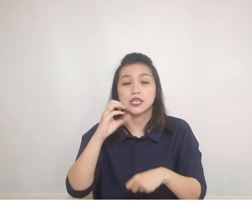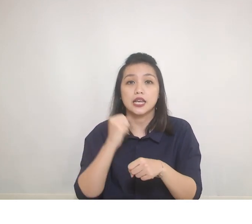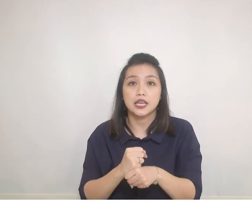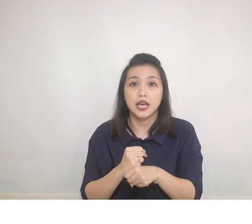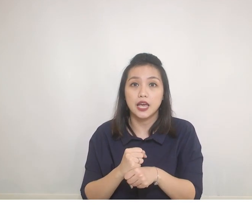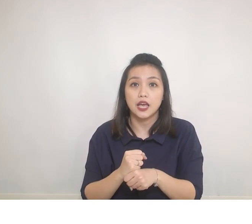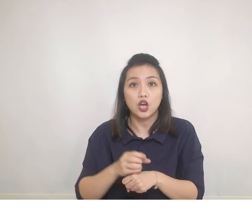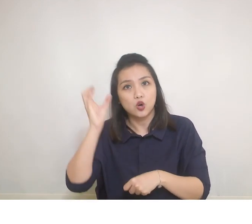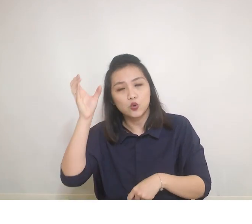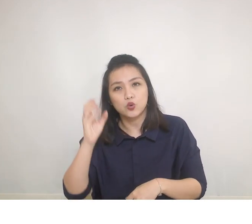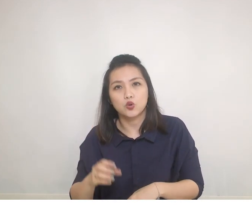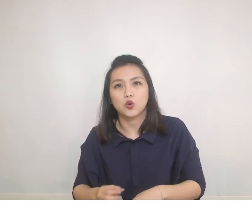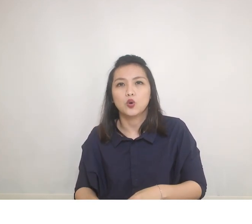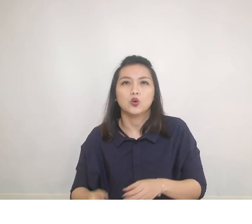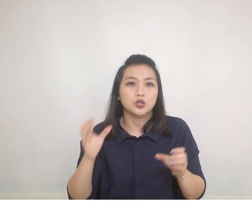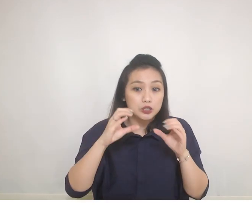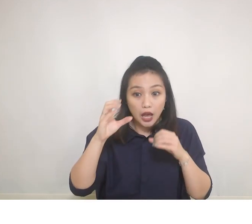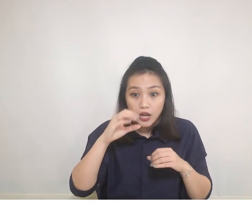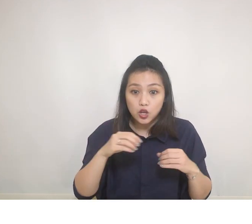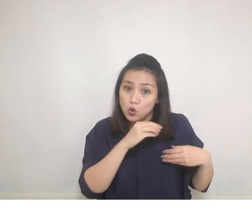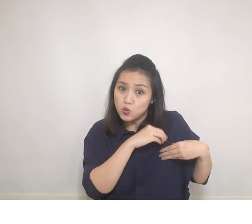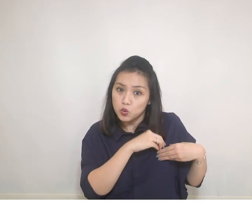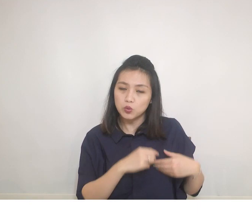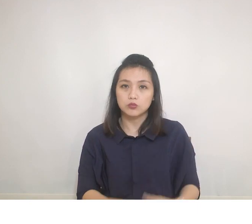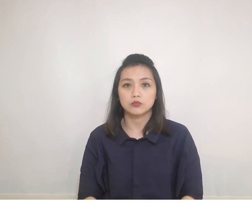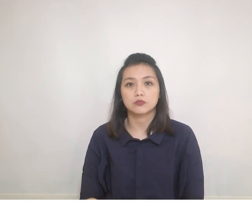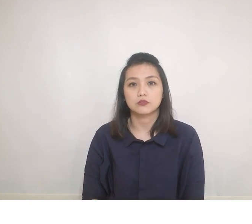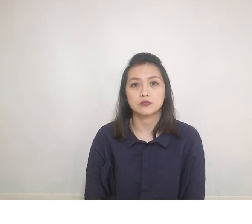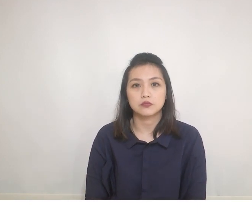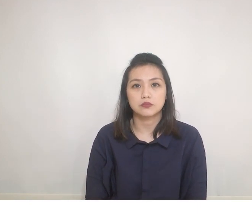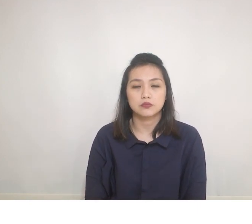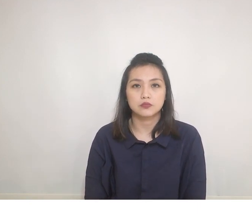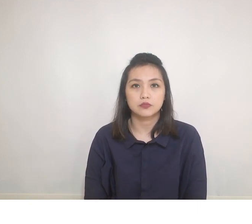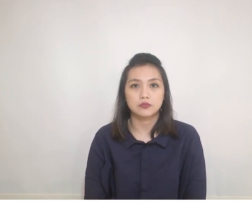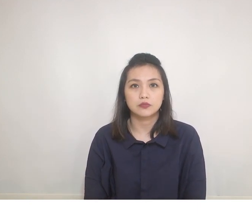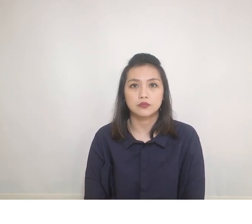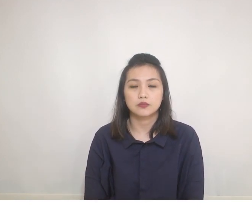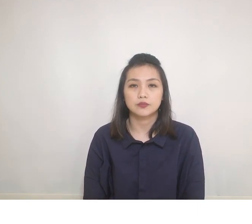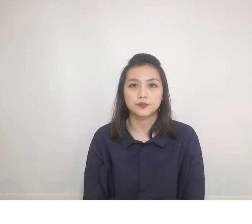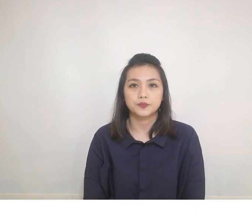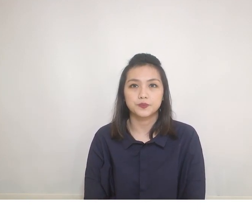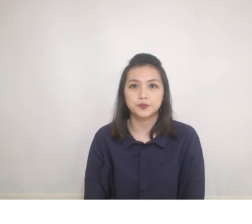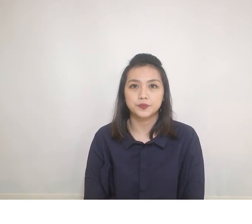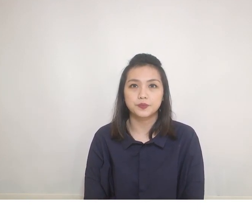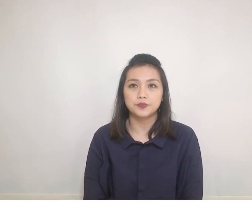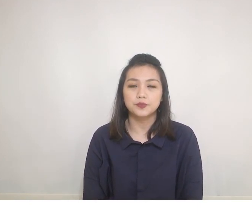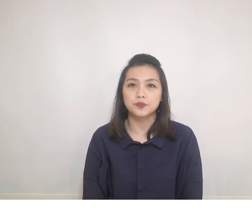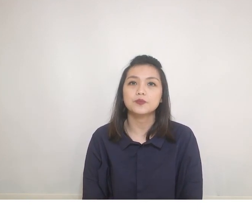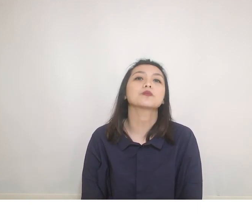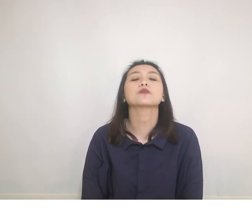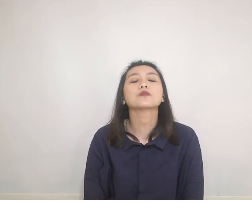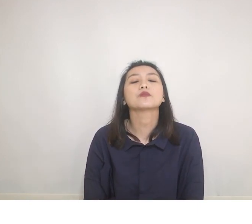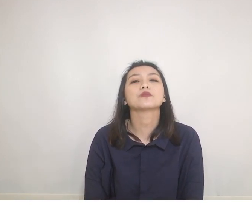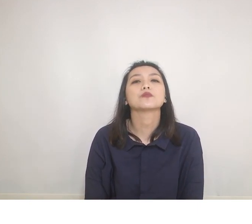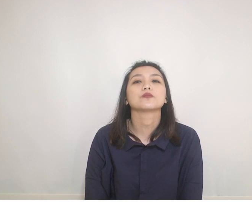visi kerajaan Allah, yaitu jadikan semua bangsa muridku, yang terjemahnya kalau di dalam gereja Marsyaron 1000 gereja 1 juta murid, yang lebih